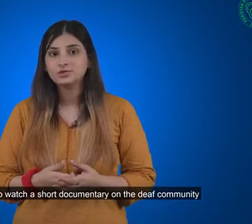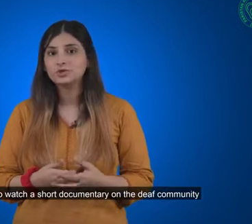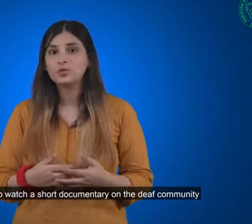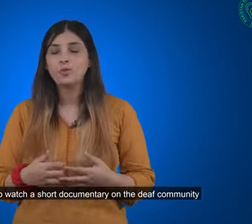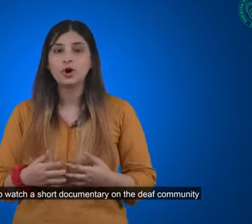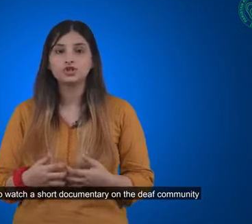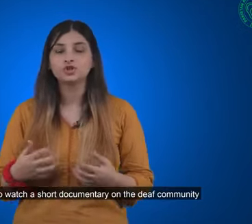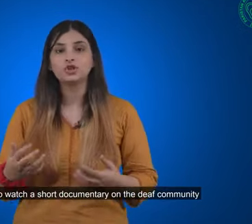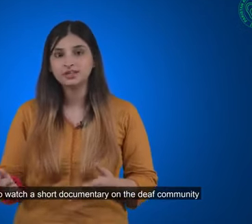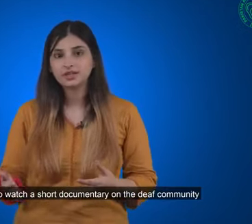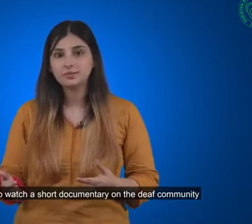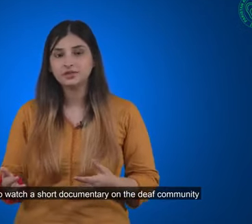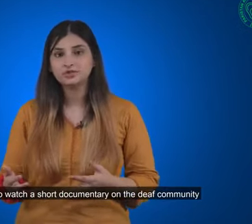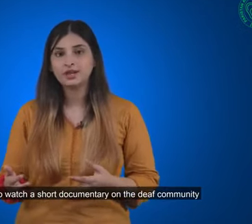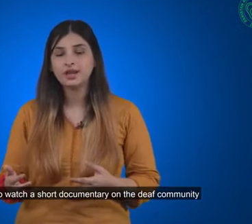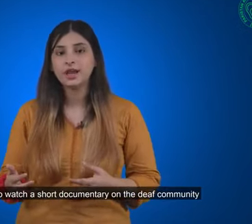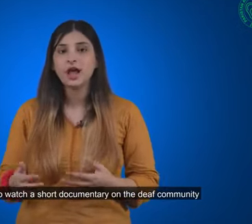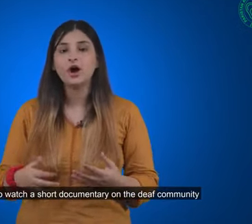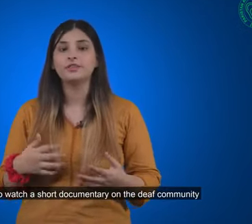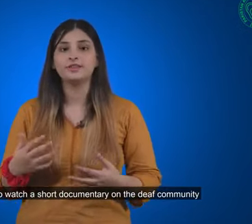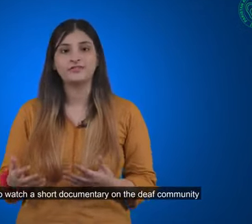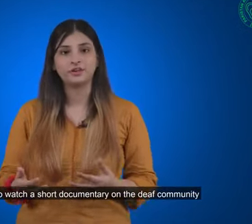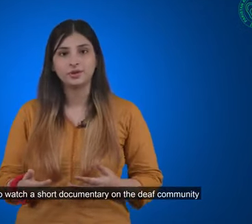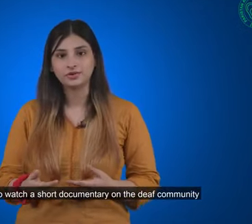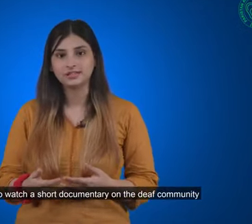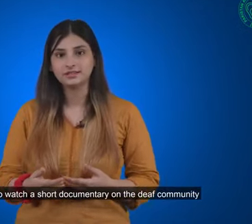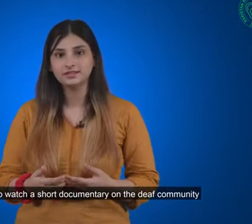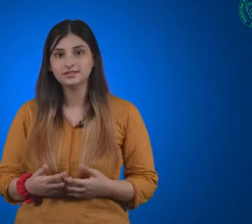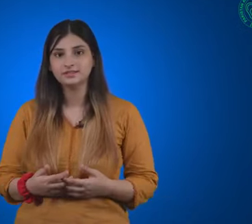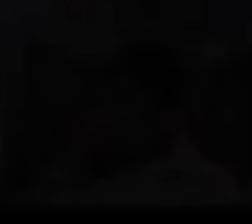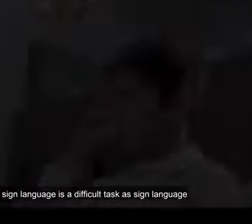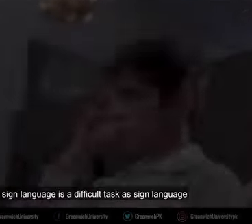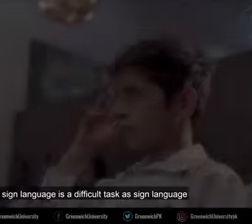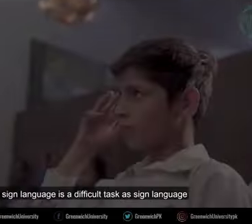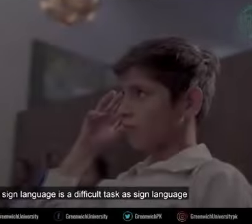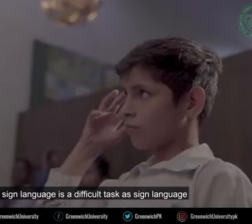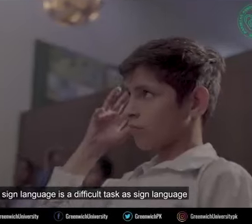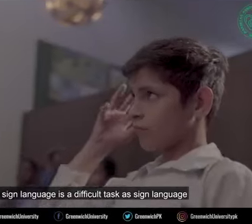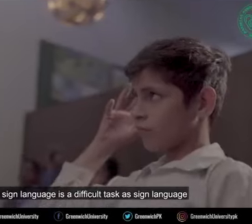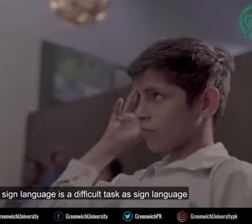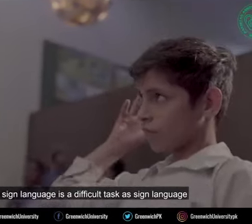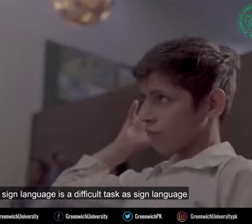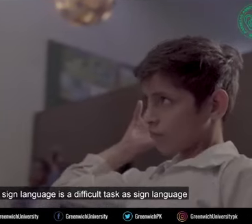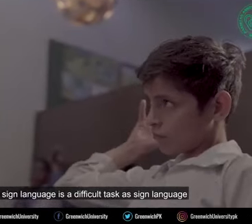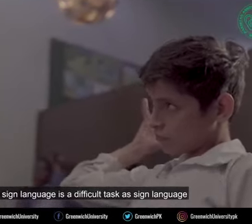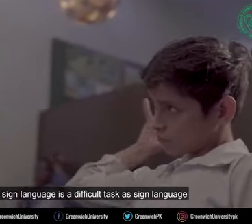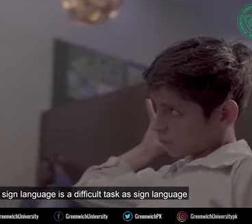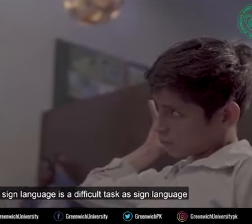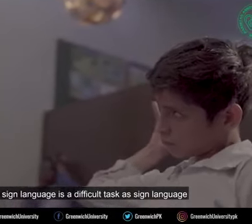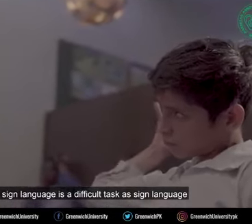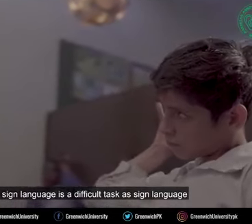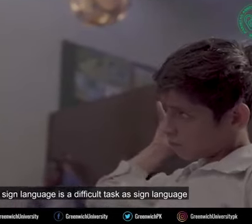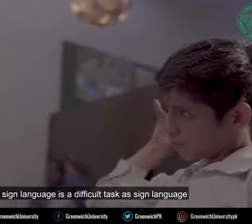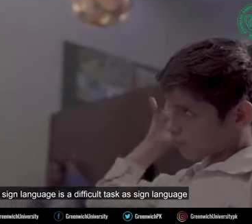to watch a short documentary on the deaf community. इशारों की ज़बान पर काम करना एक निहायत मुश्किल काम